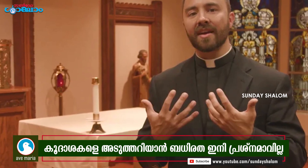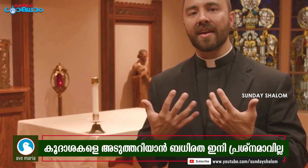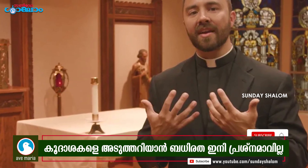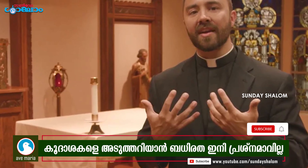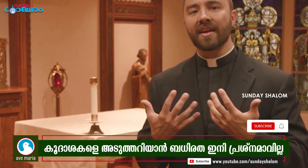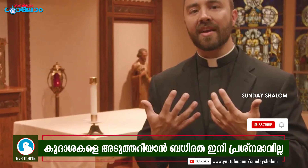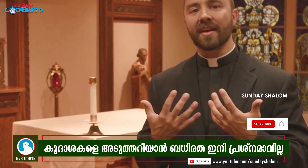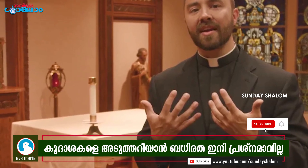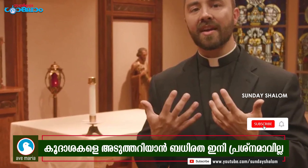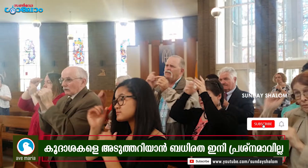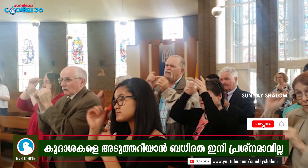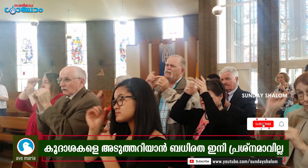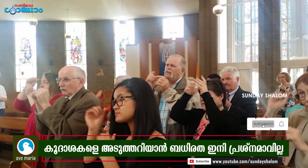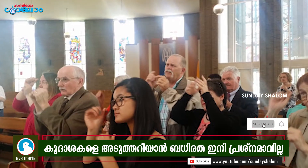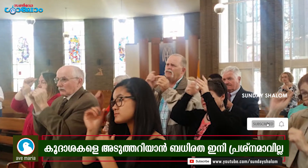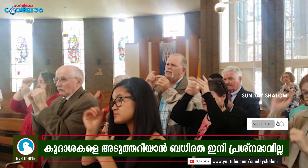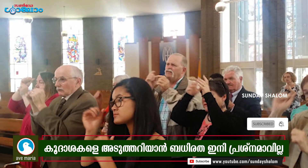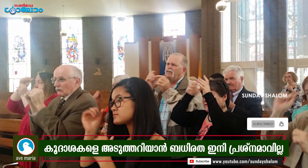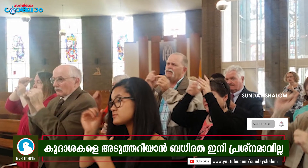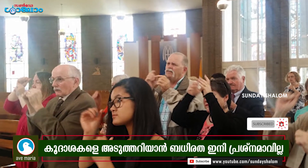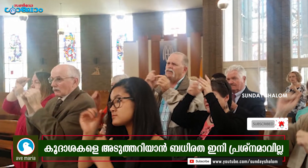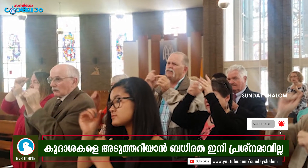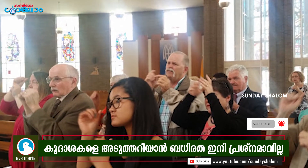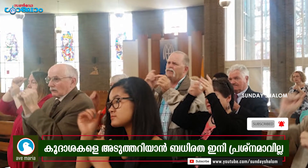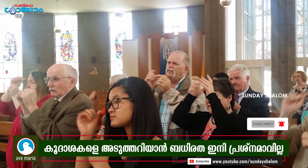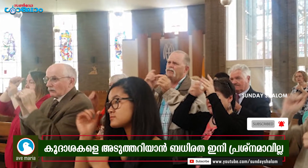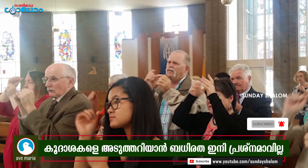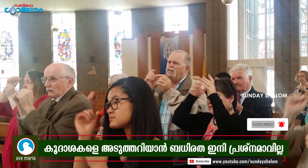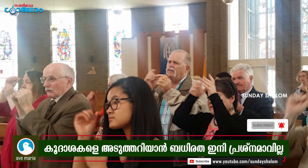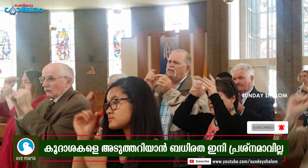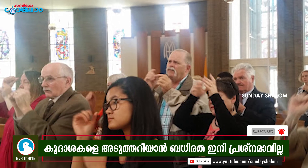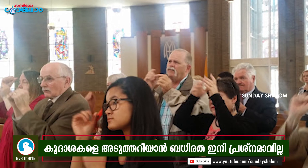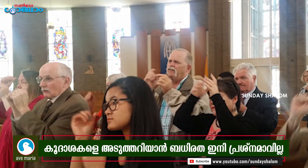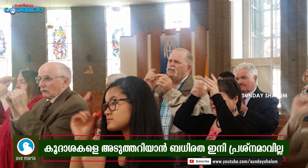വൈദികനാണ് ഫാദർ ലൂമിസ്. ഈ പുതിയ സംരംഭത്തിലൂടെ അനേകം